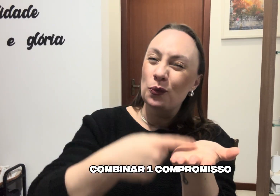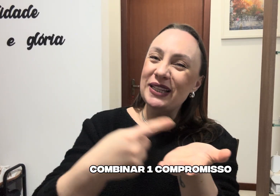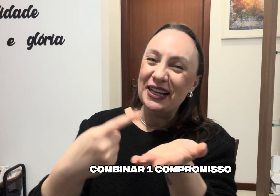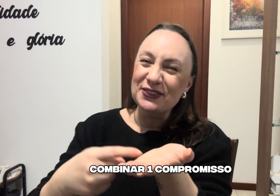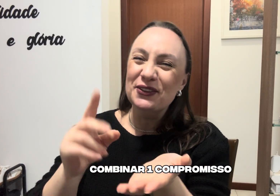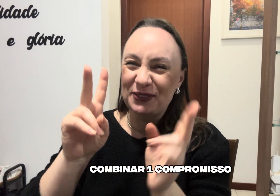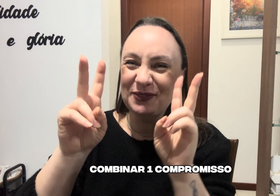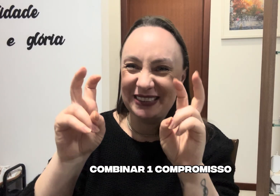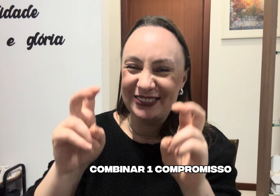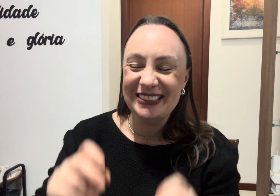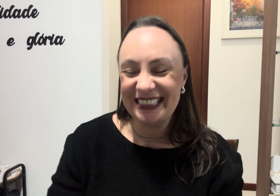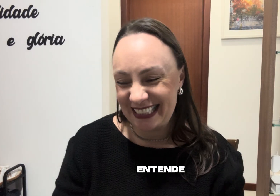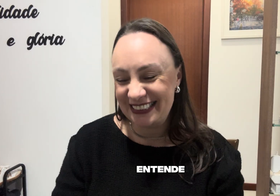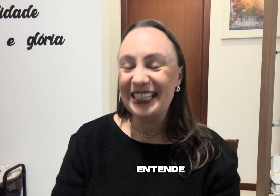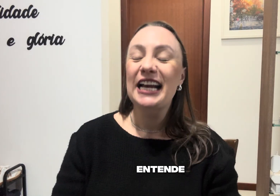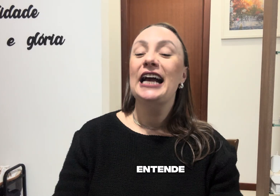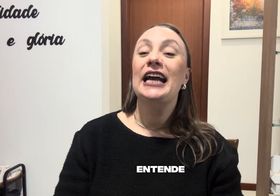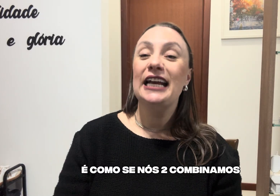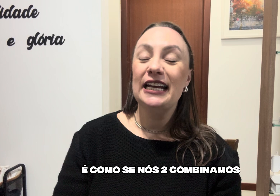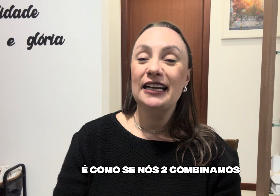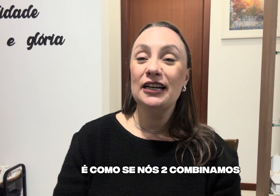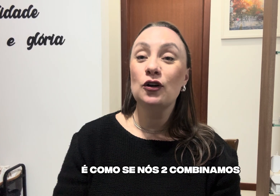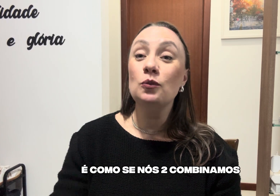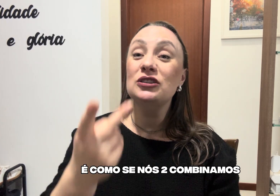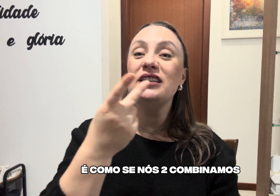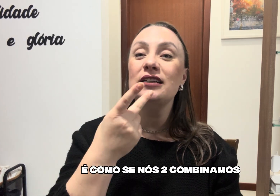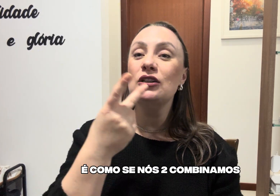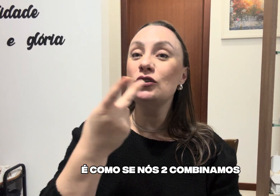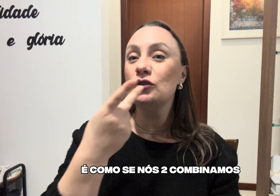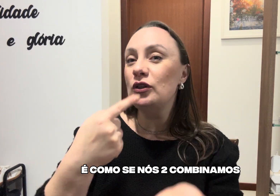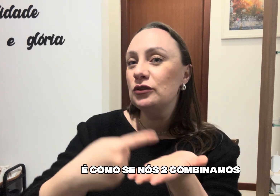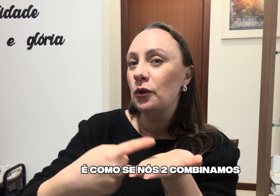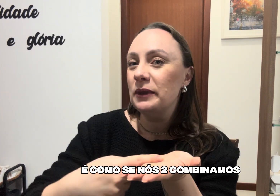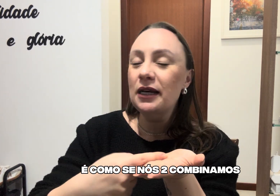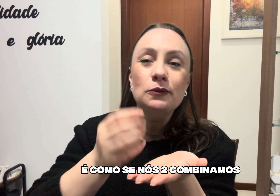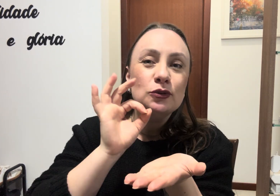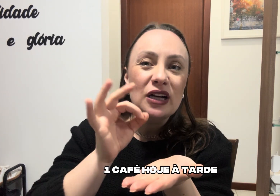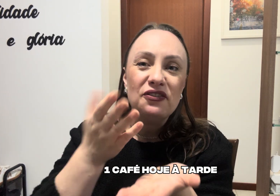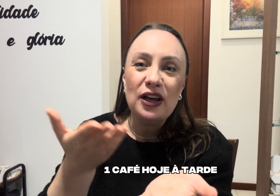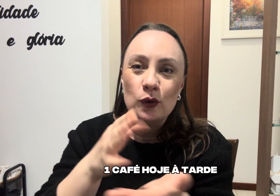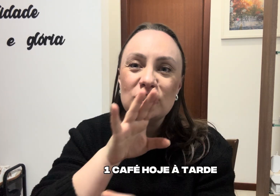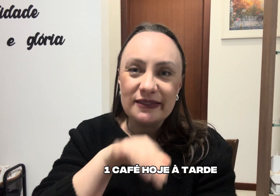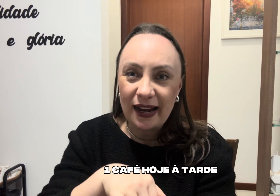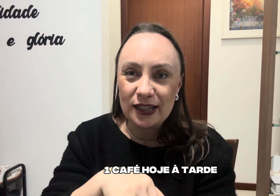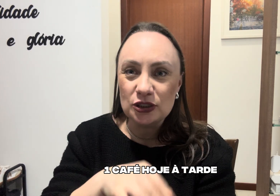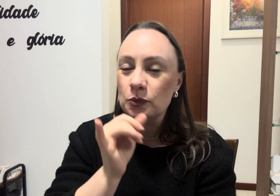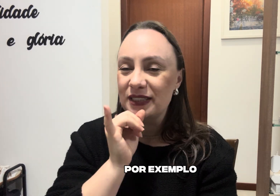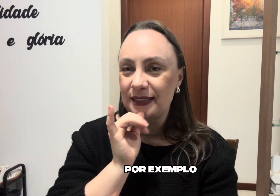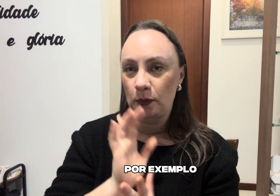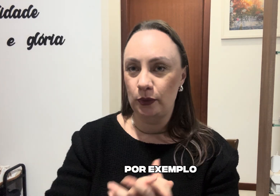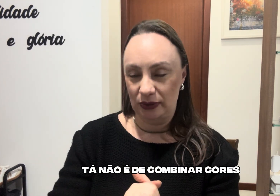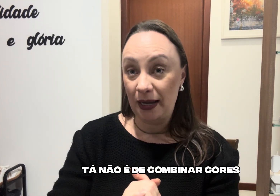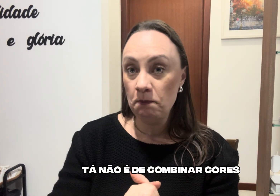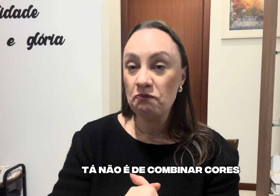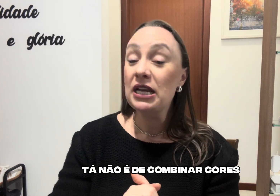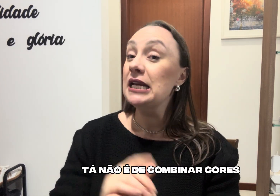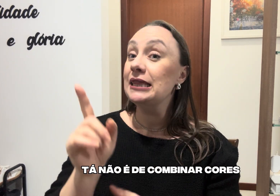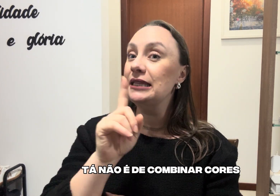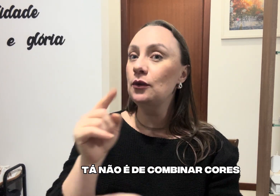combinar um compromisso, entende? É como se nós dois combinamos um café hoje à tarde, por exemplo, tá? Não